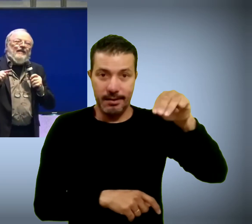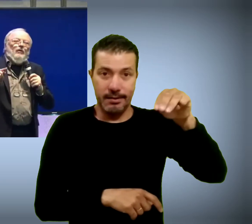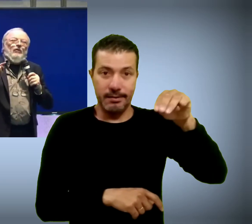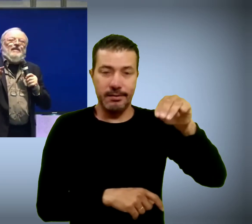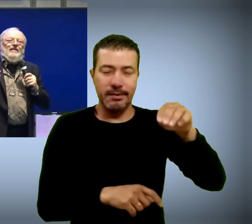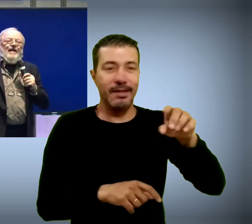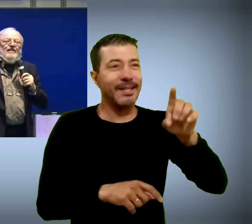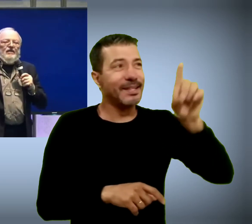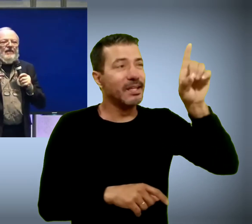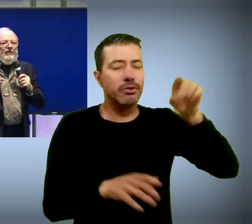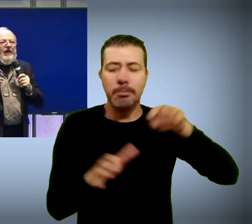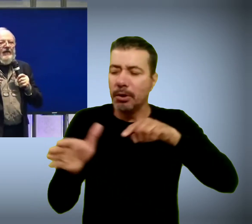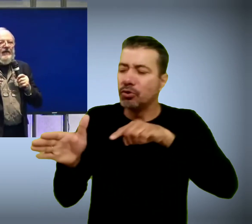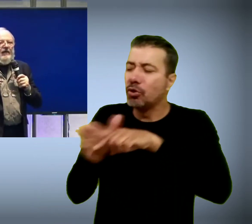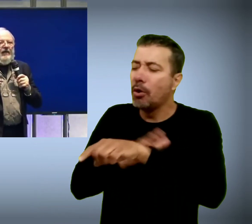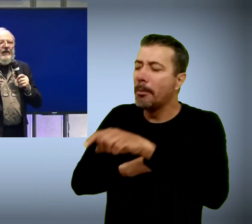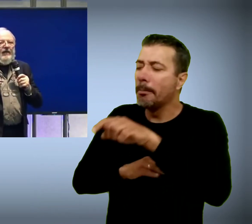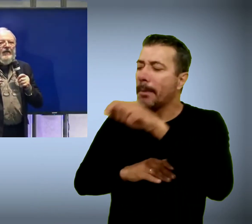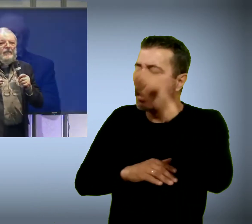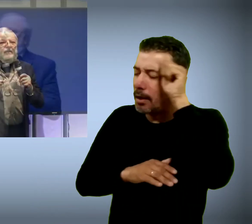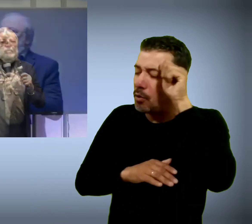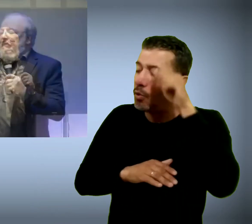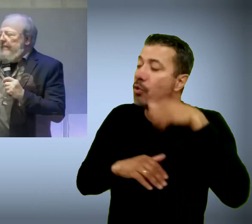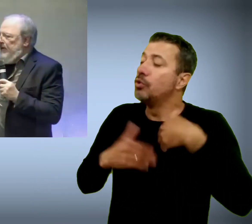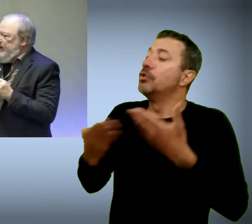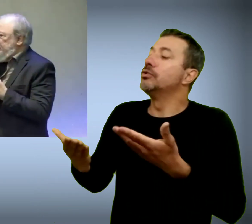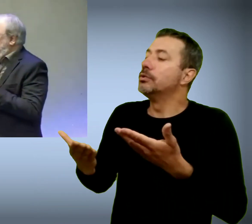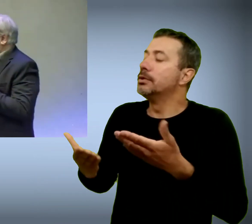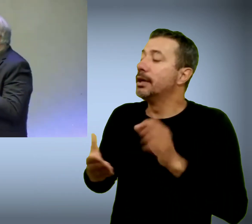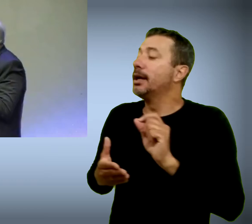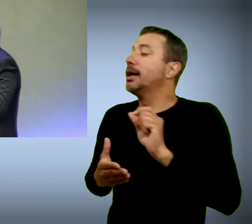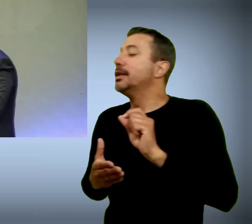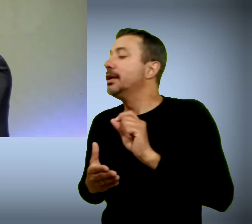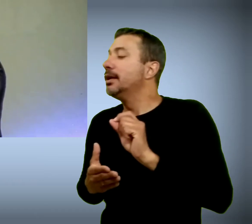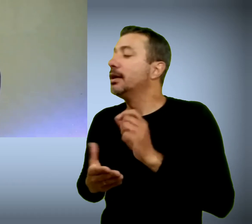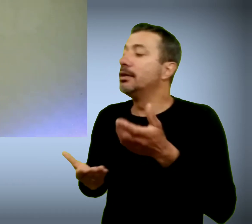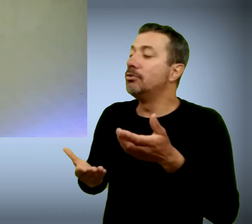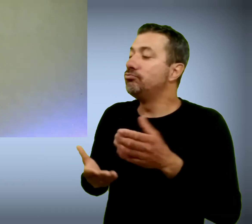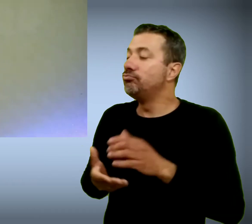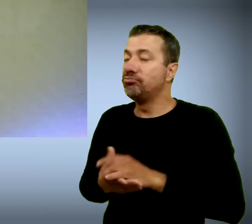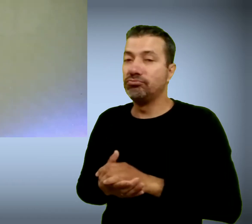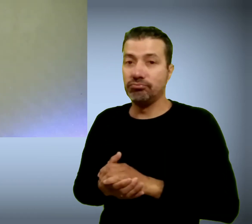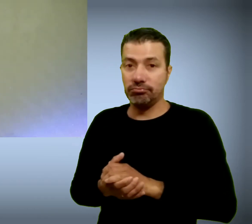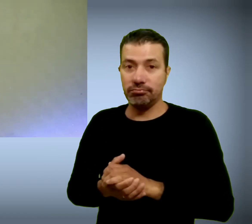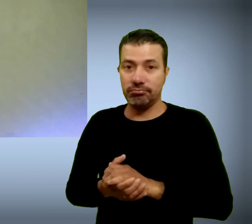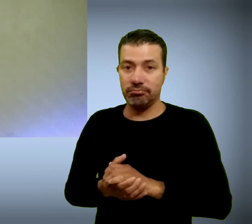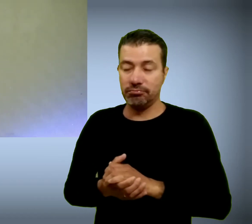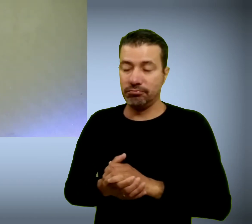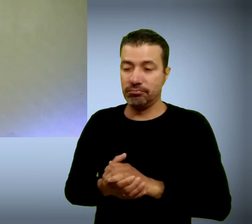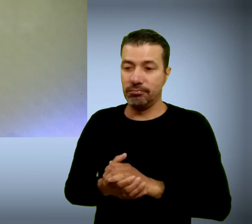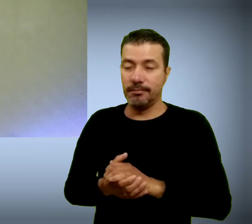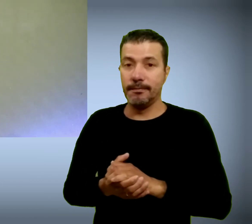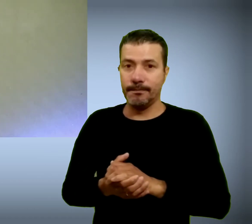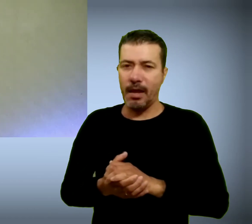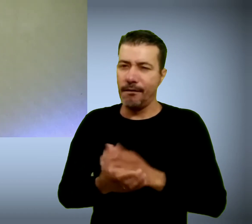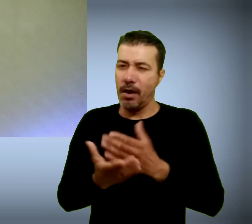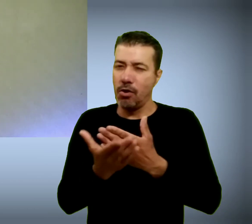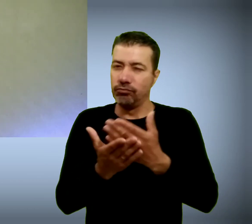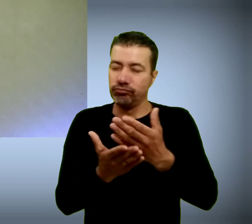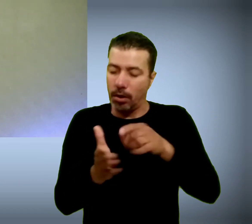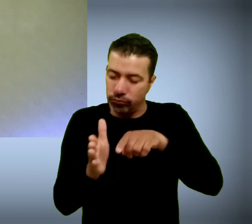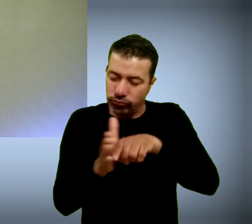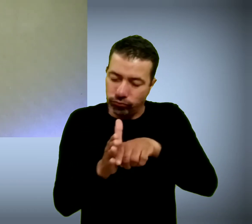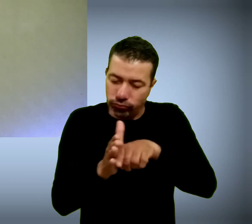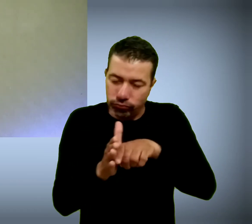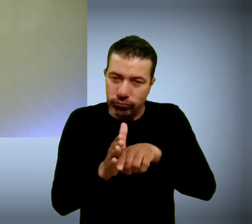perguntou para Adão, onde estás? Deus sabia? Sabia. Sabe o que acontece? A gente vai começar a garimpar esses versos